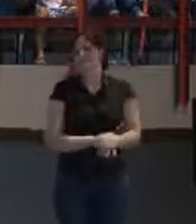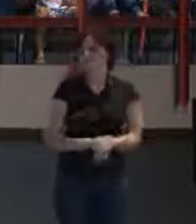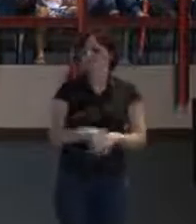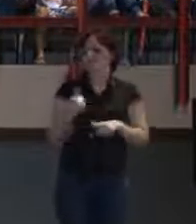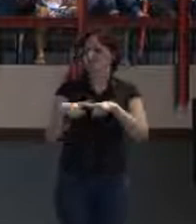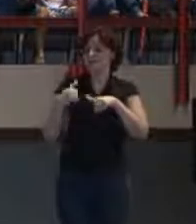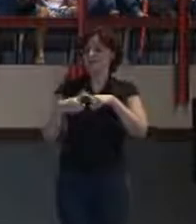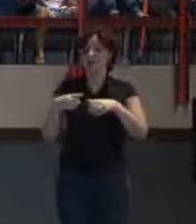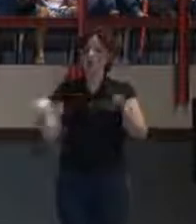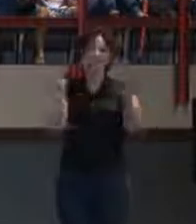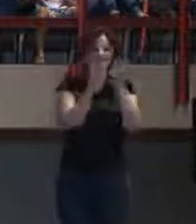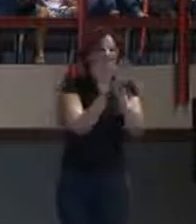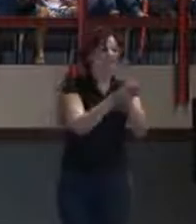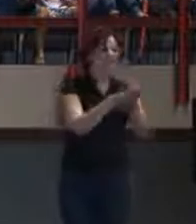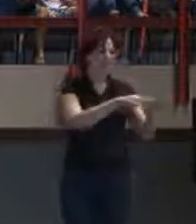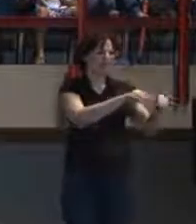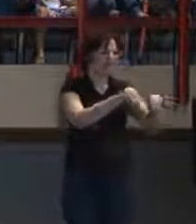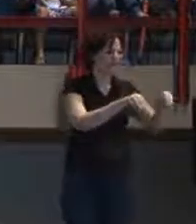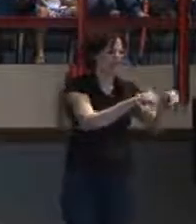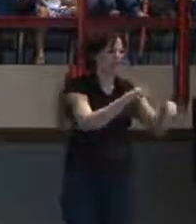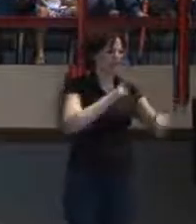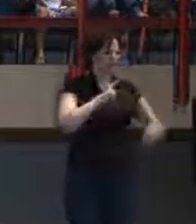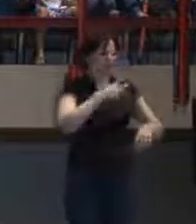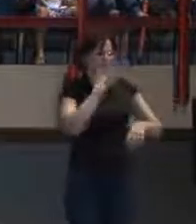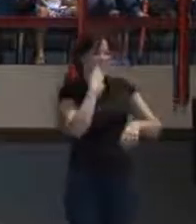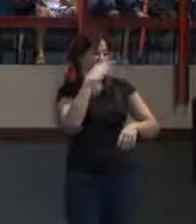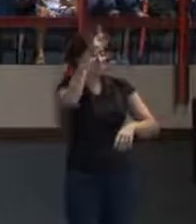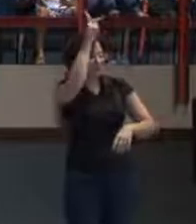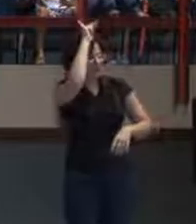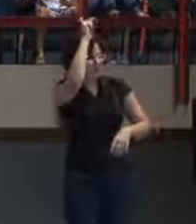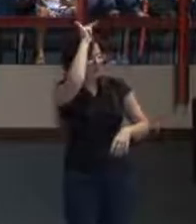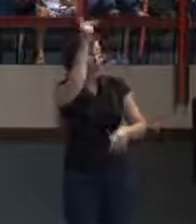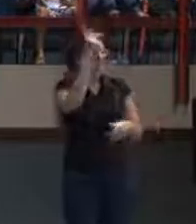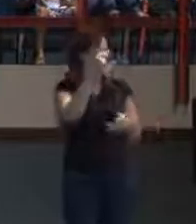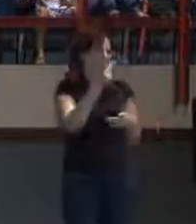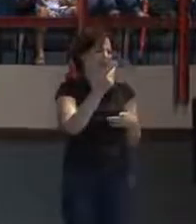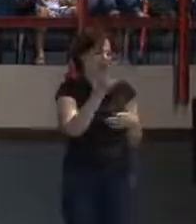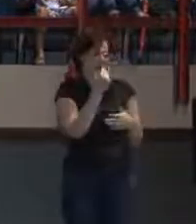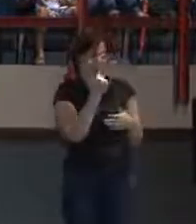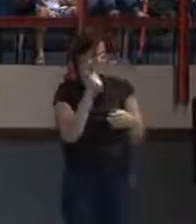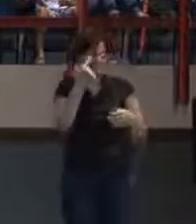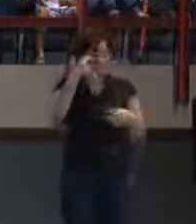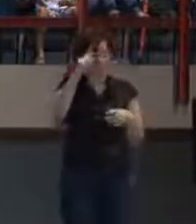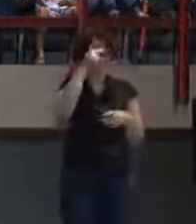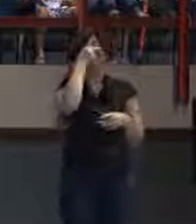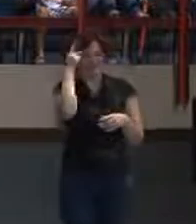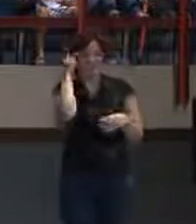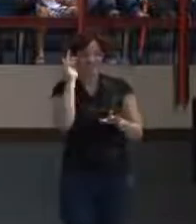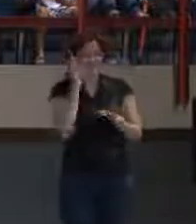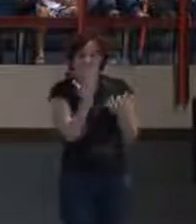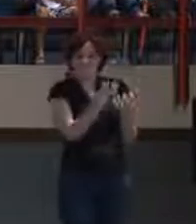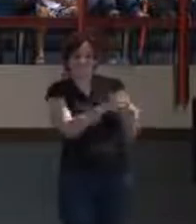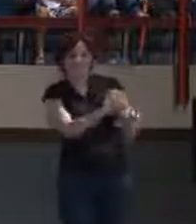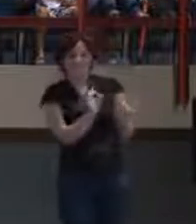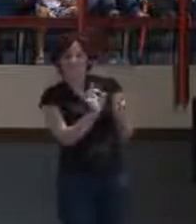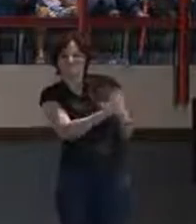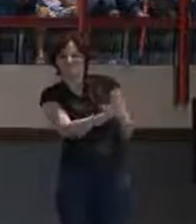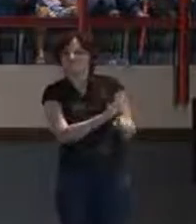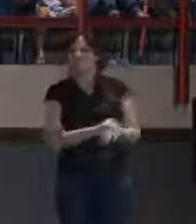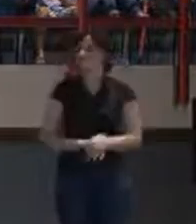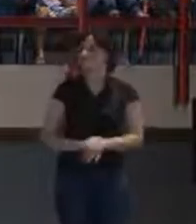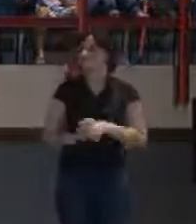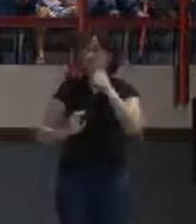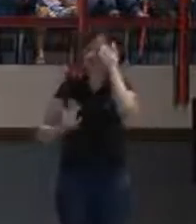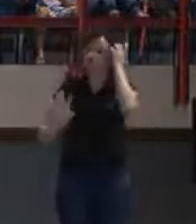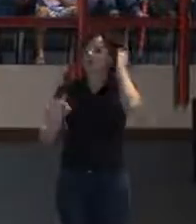Não deve ser muito interessante, não. Então, grande parte desses caras nem veio. Tá, agora, deixa eu fazer uma perguntinha que eles adoram e podem fazer no